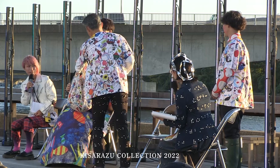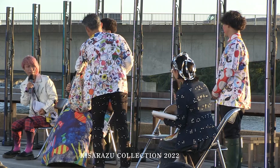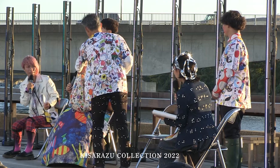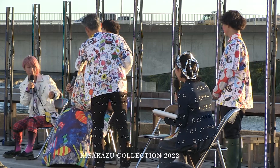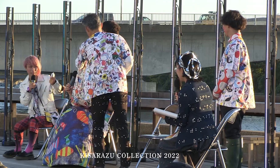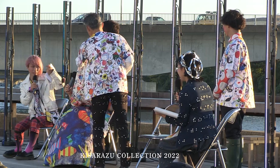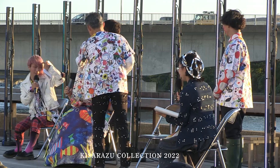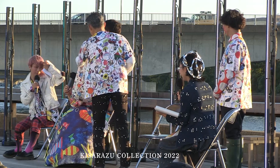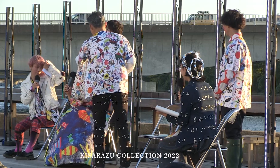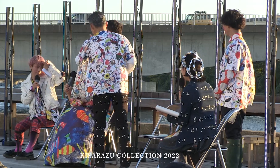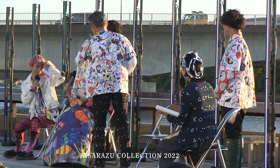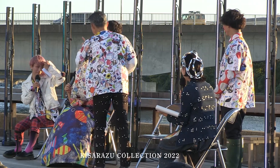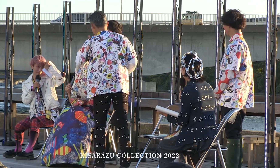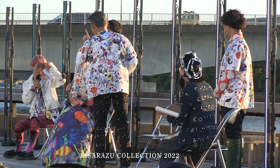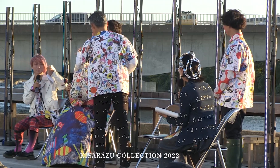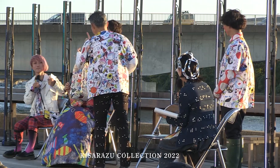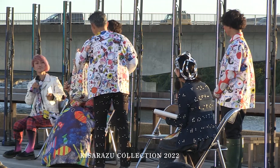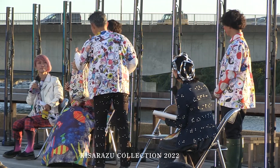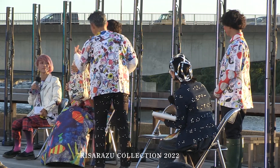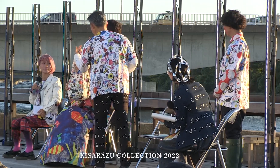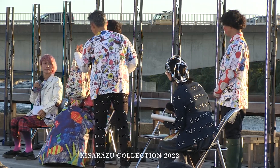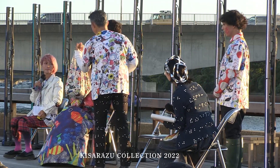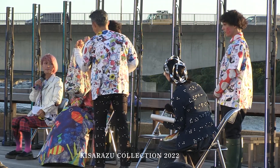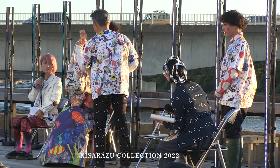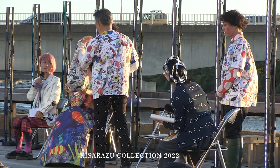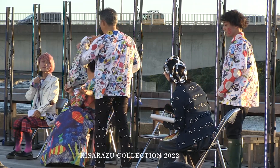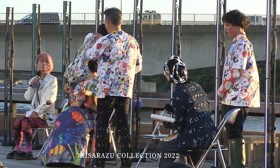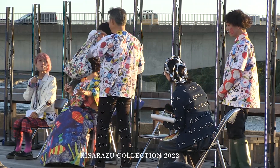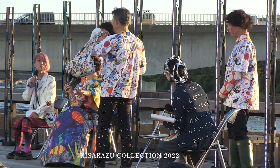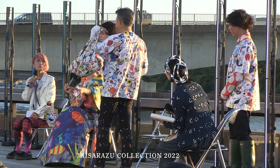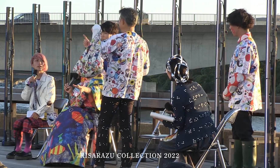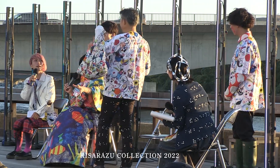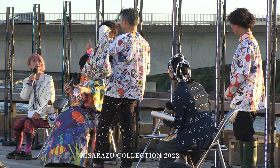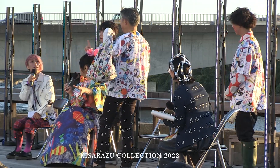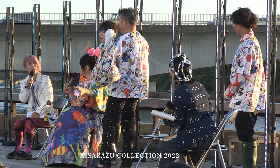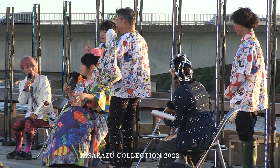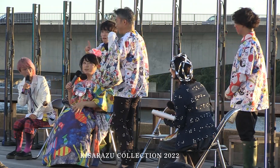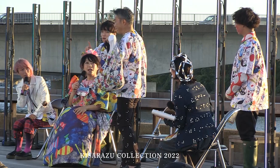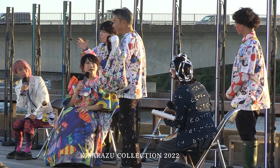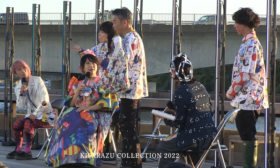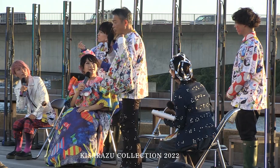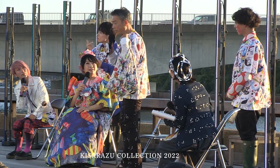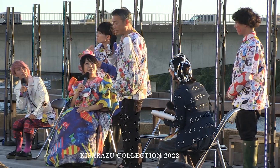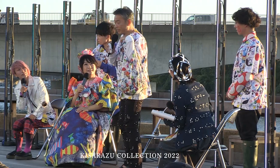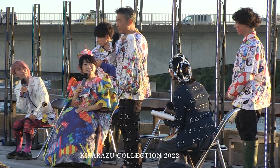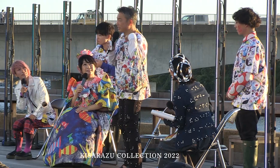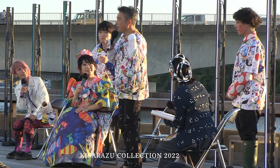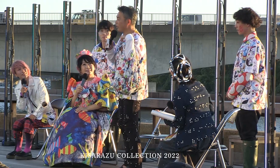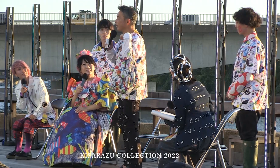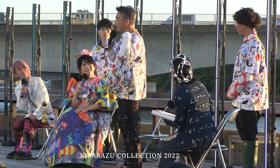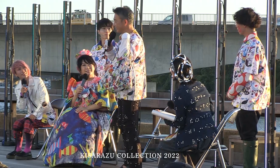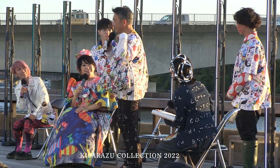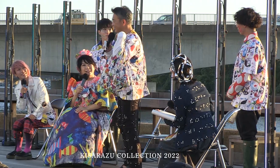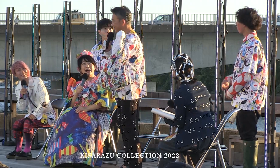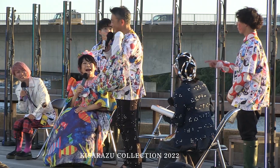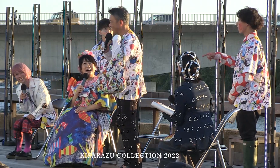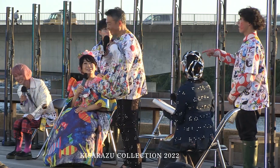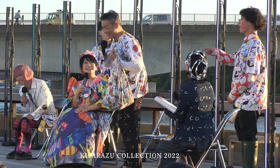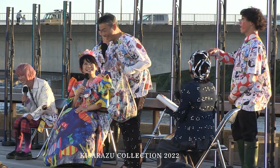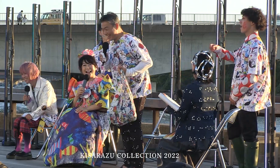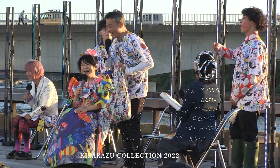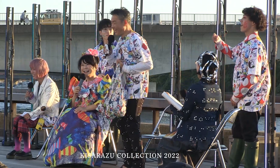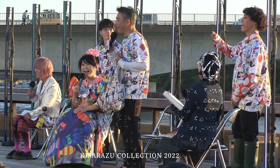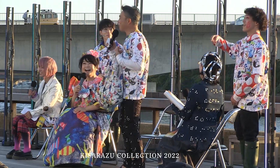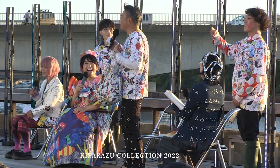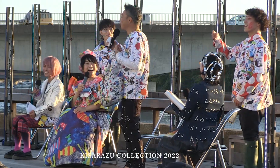これ普通にね、なんか商品としてもなんかみんな持ちたくて、 これ2500円です。 あ